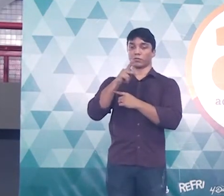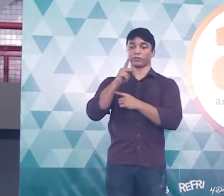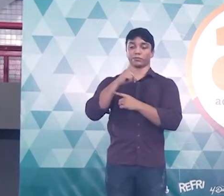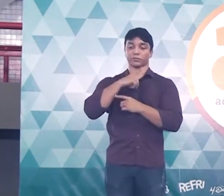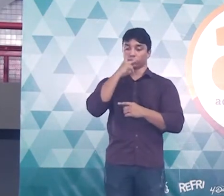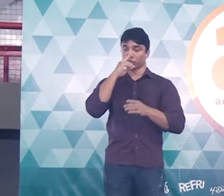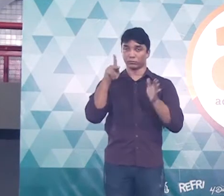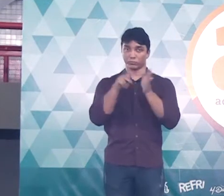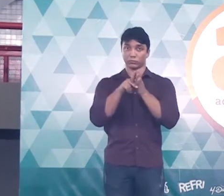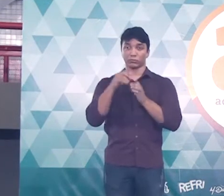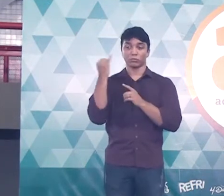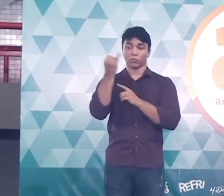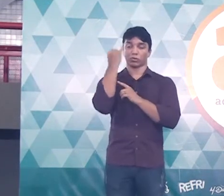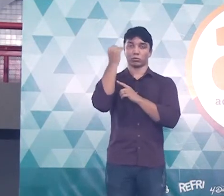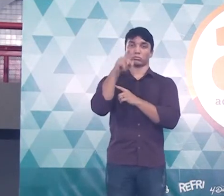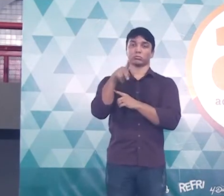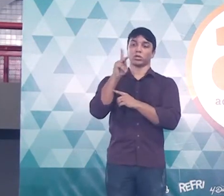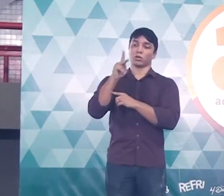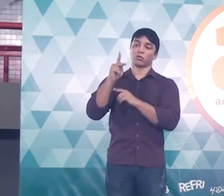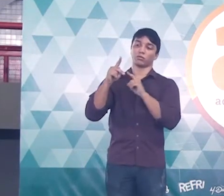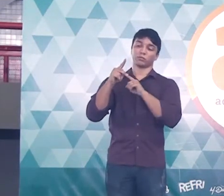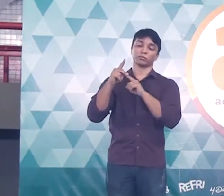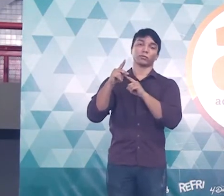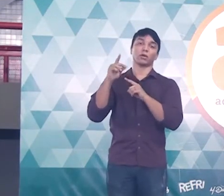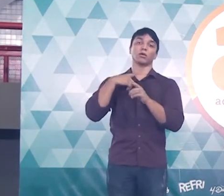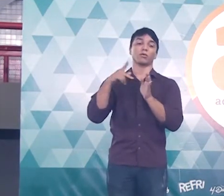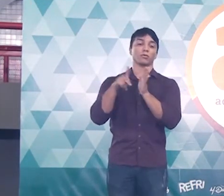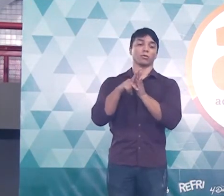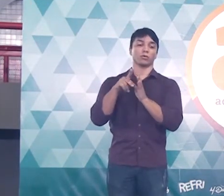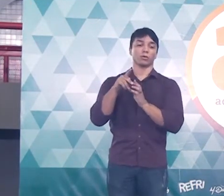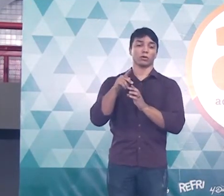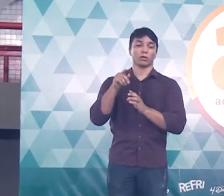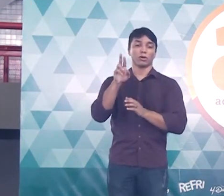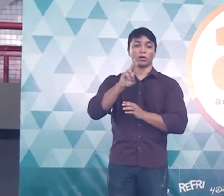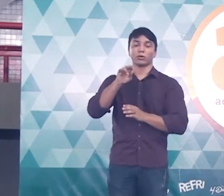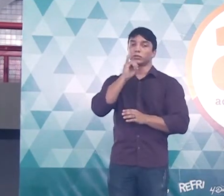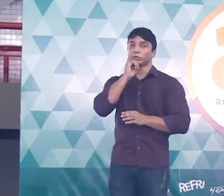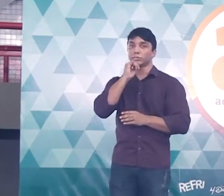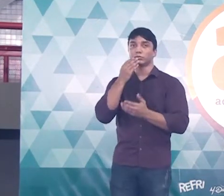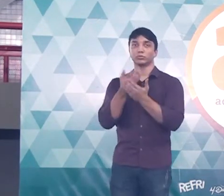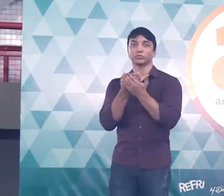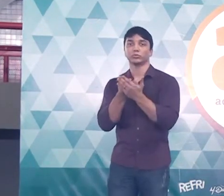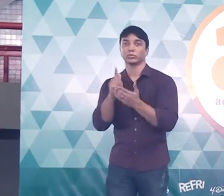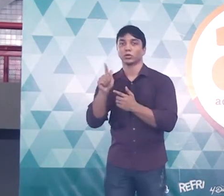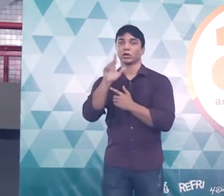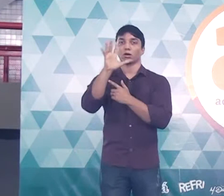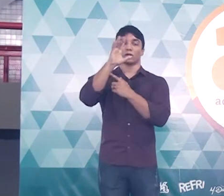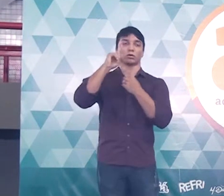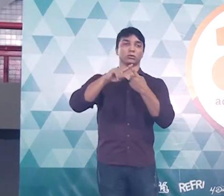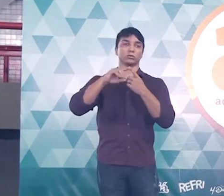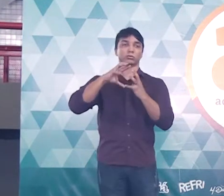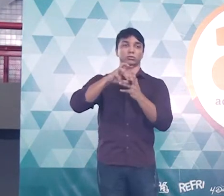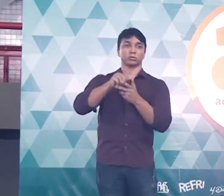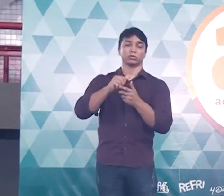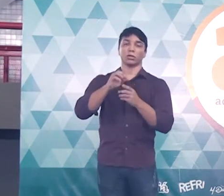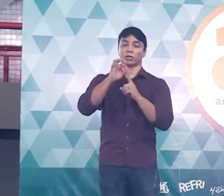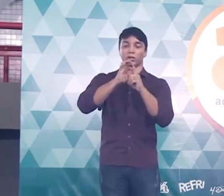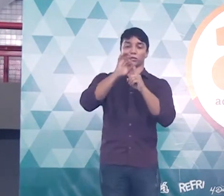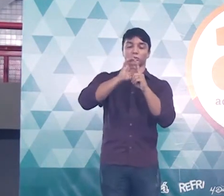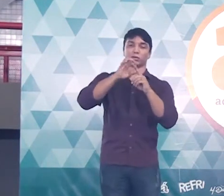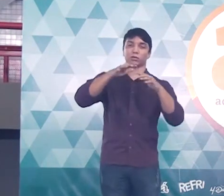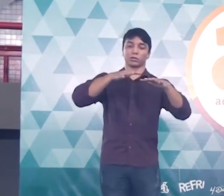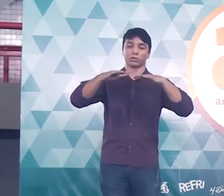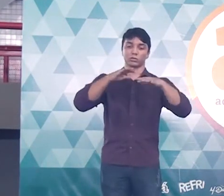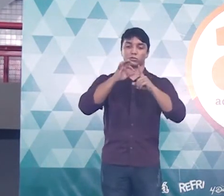a mais importante. A escala Kelvin é o que a gente usa, por exemplo, no estudo dos gases, na termodinâmica. Ela é